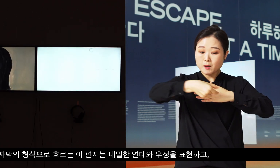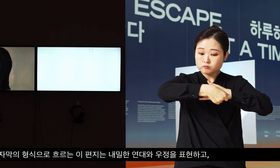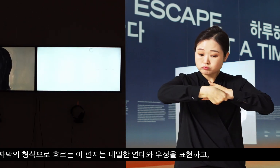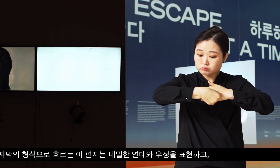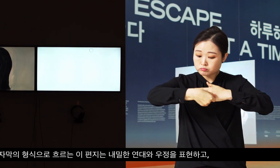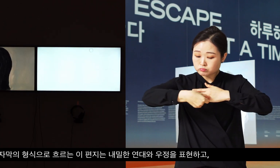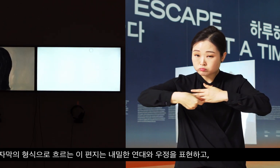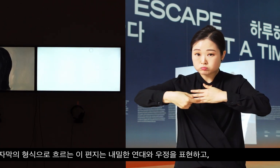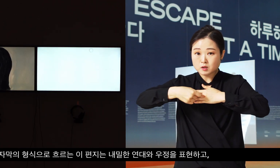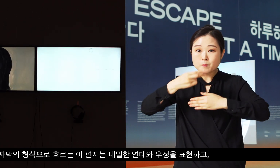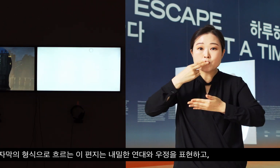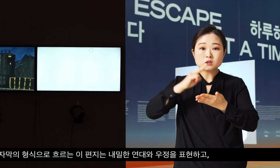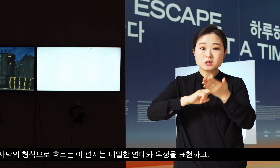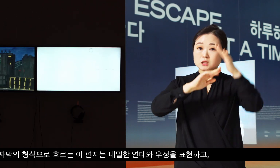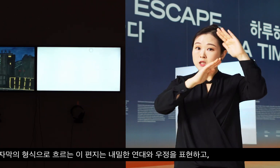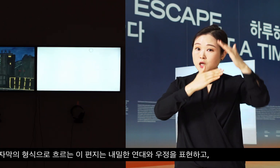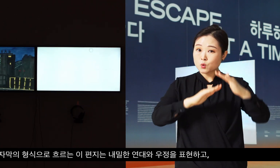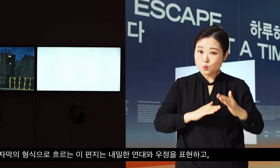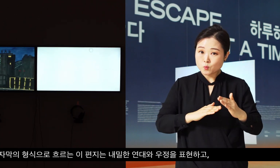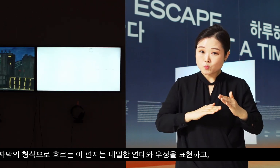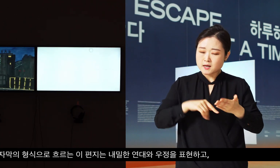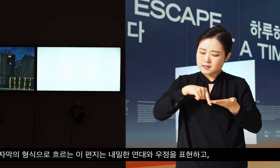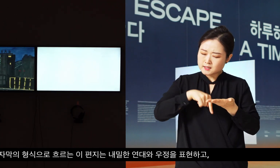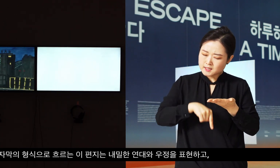편지는 내밀한 연대와 우정을 표현하고